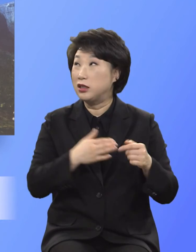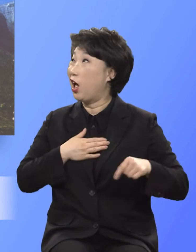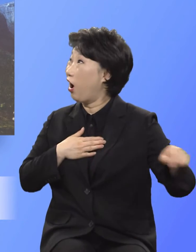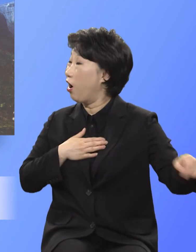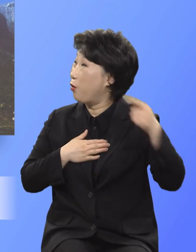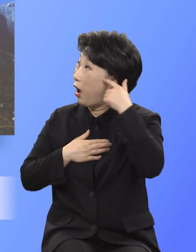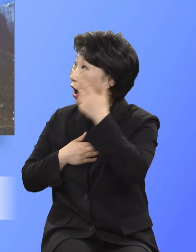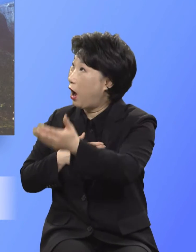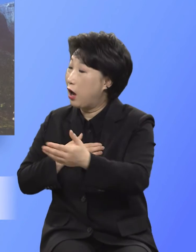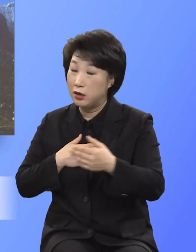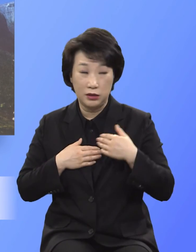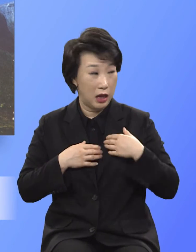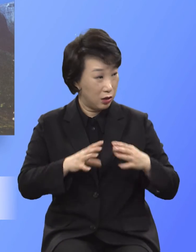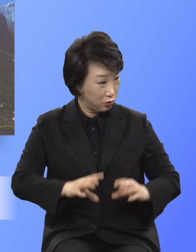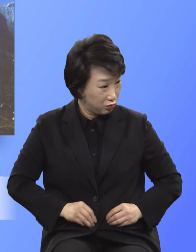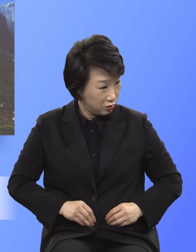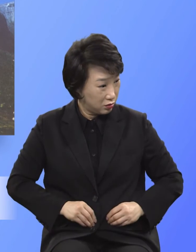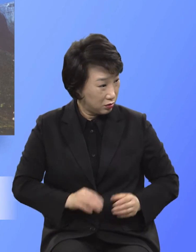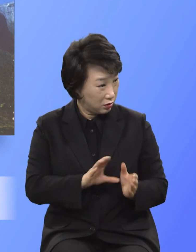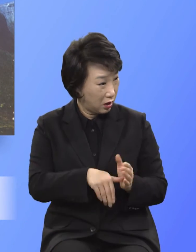때 내가